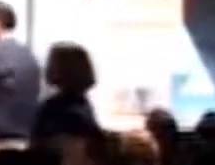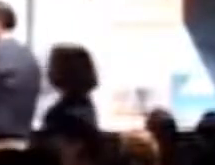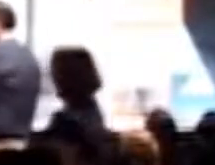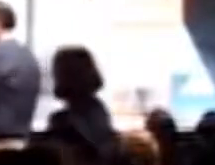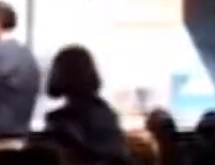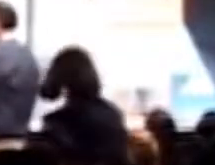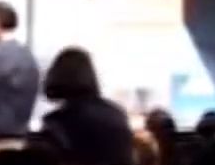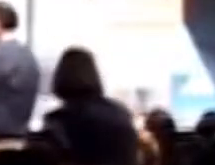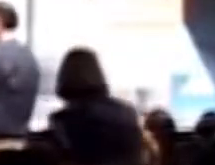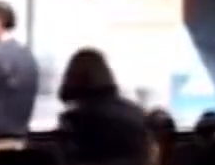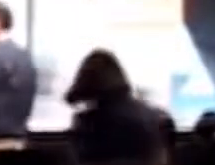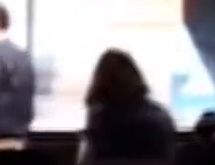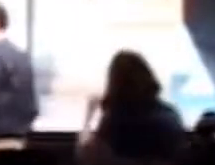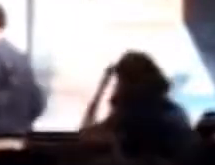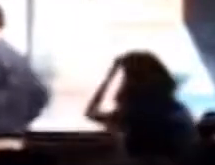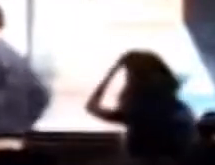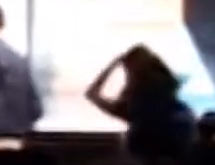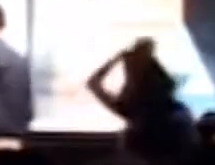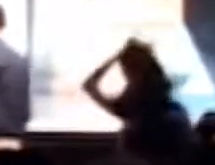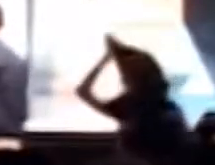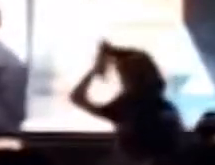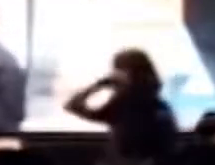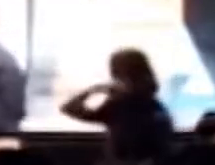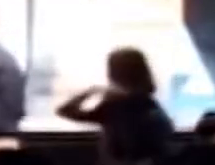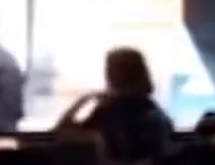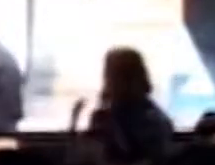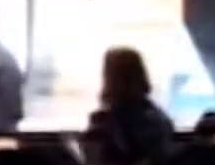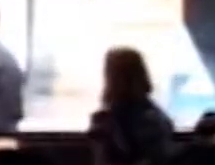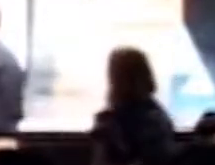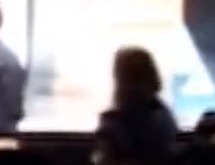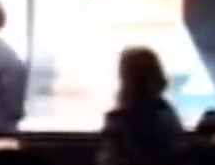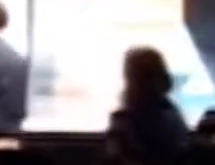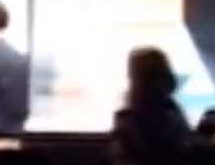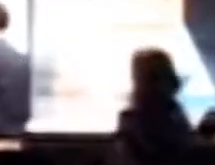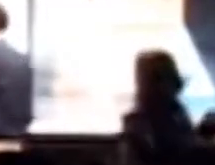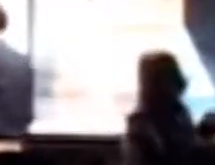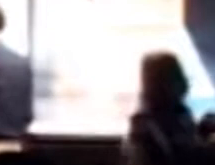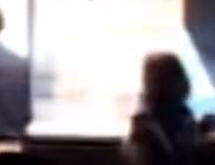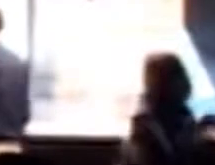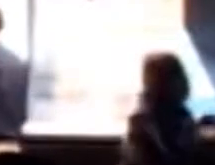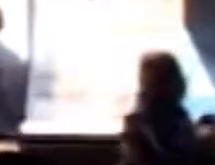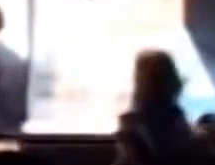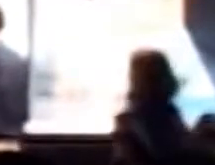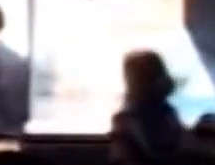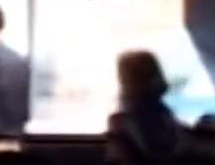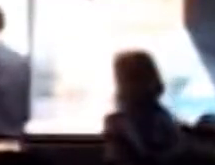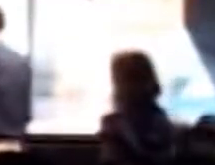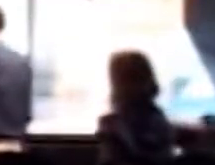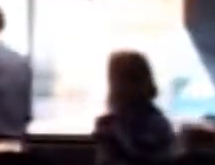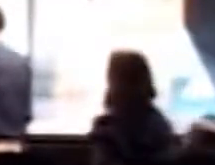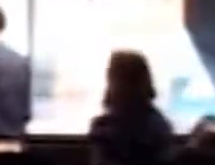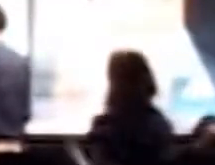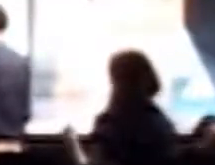cualquier otro medio de comunicación que pueda interferir en el normal desarrollo de este evento.